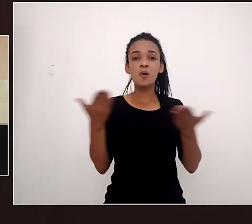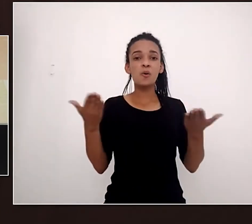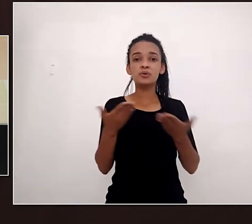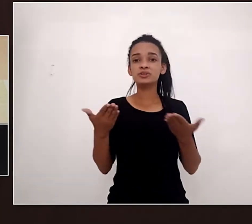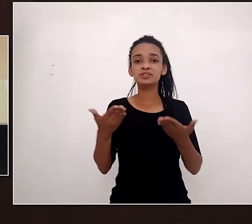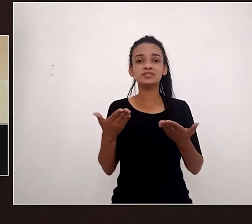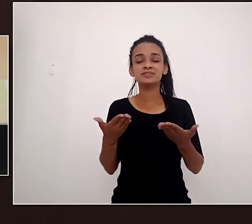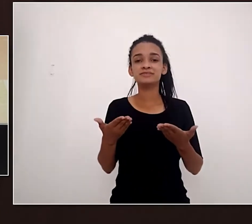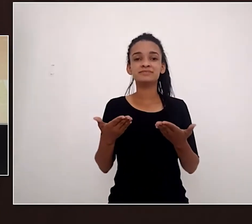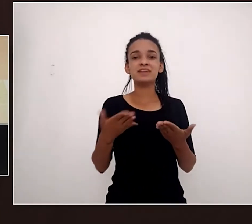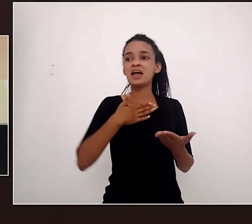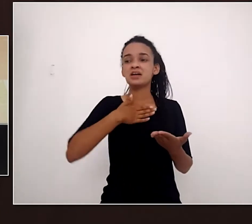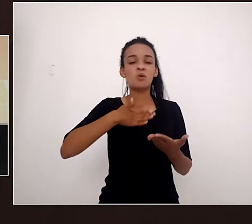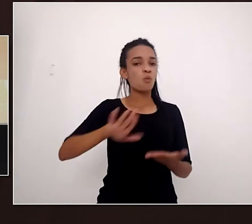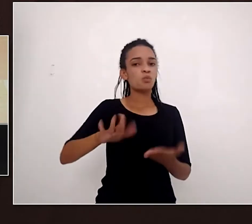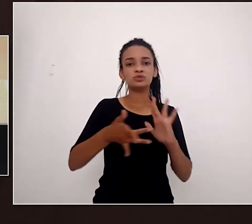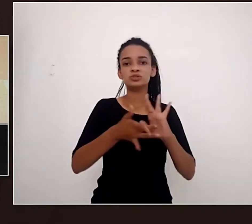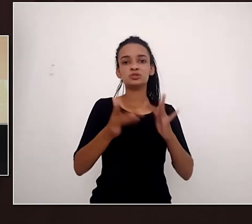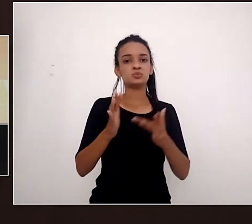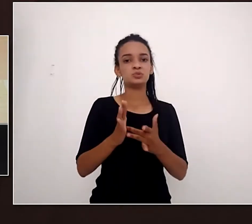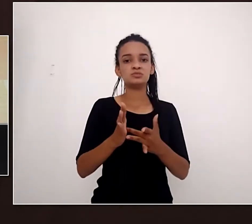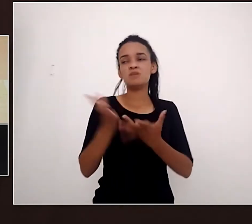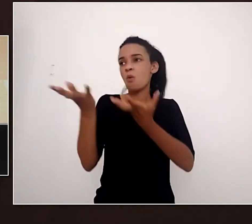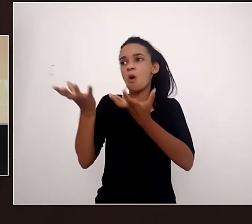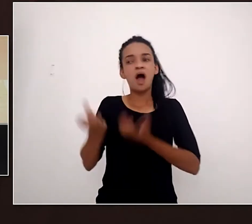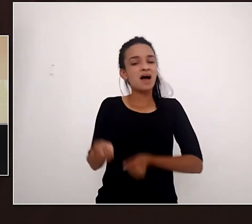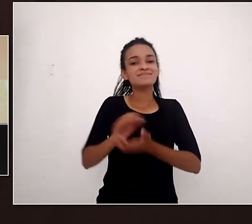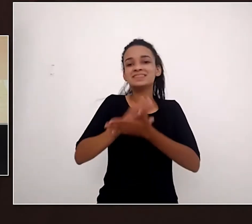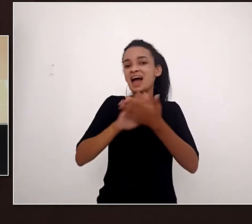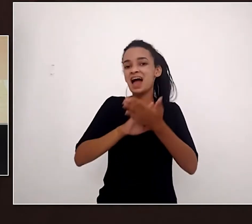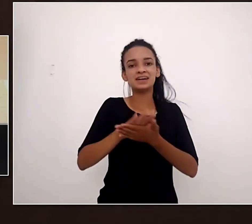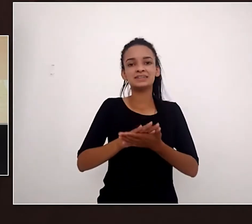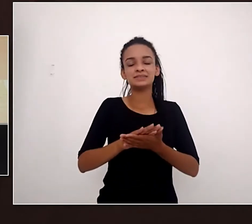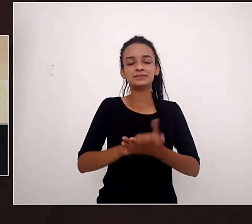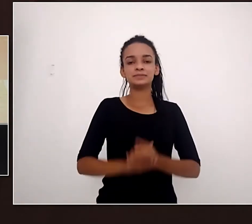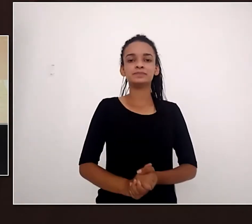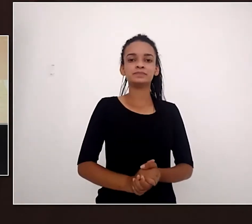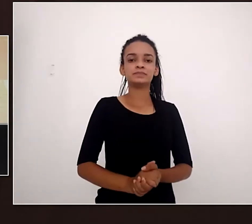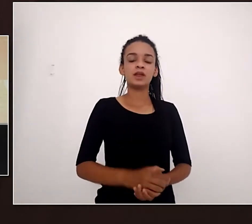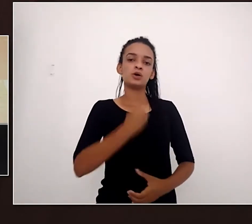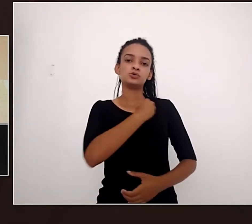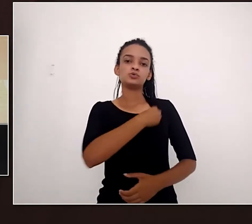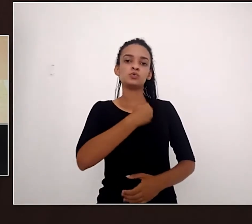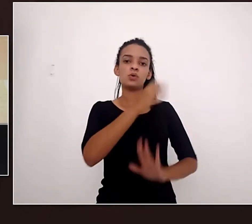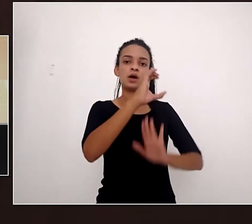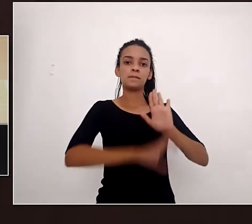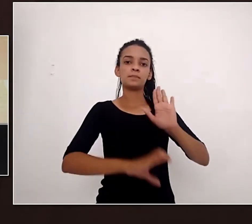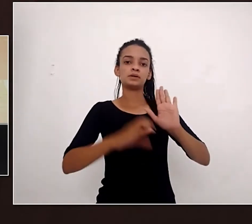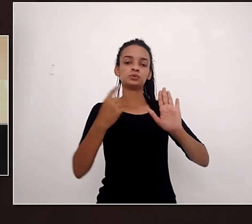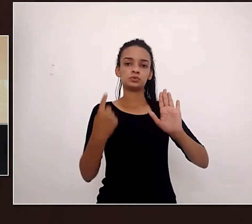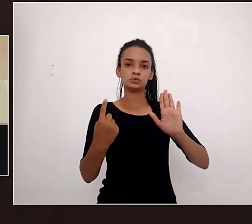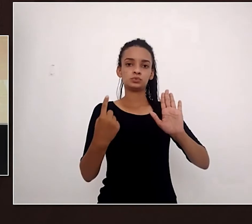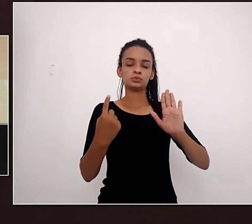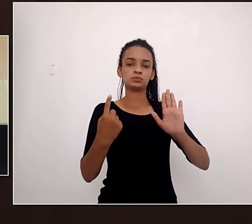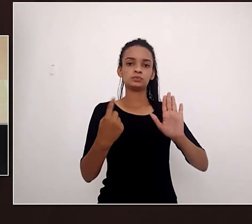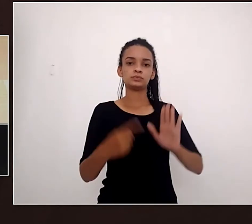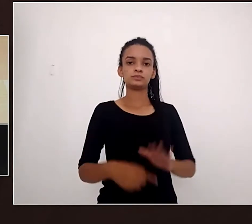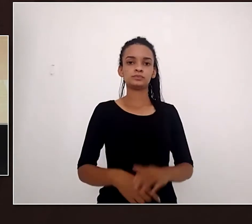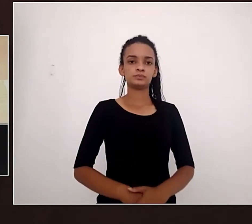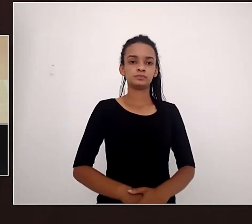Tá? Isso não está em João capítulo 1? Dá uma olhada, João capítulo 1. Ó Senhor Jesus.